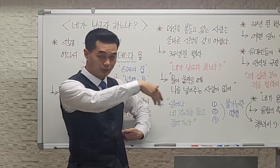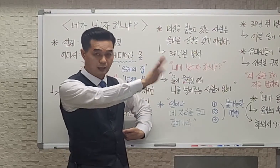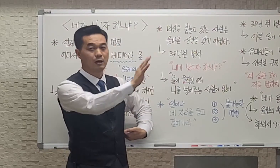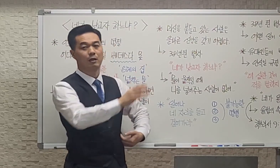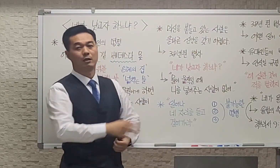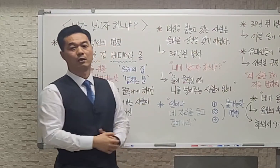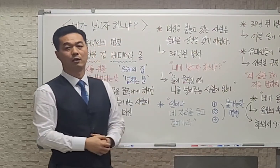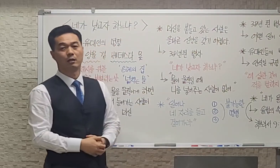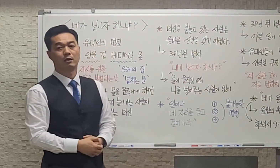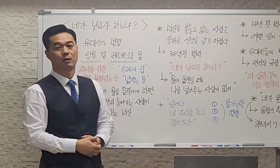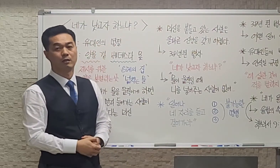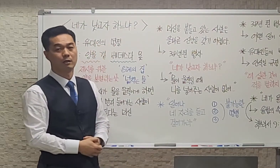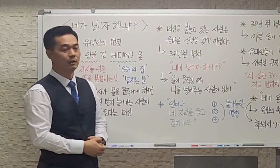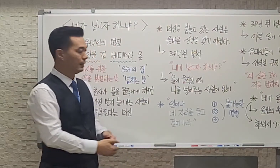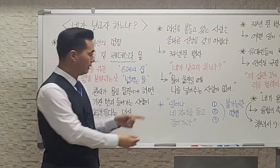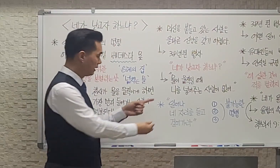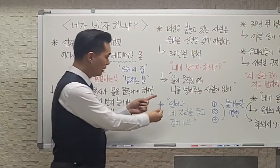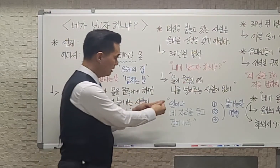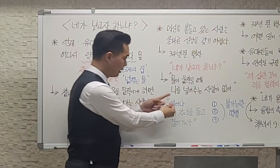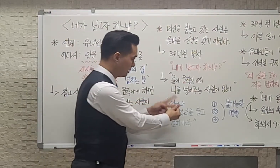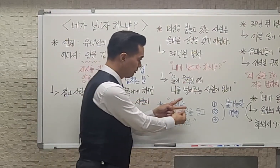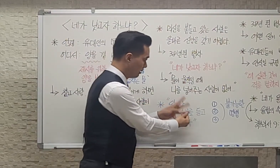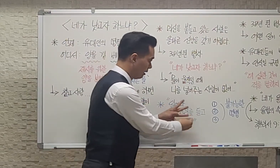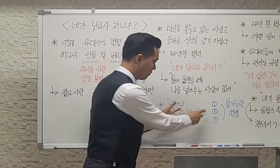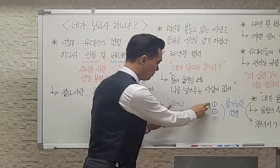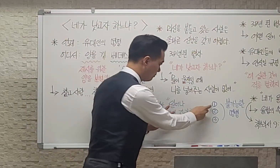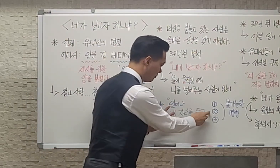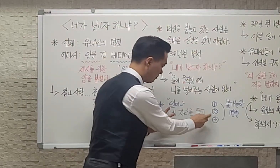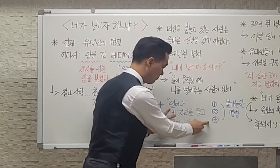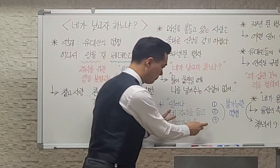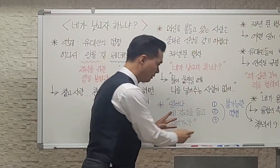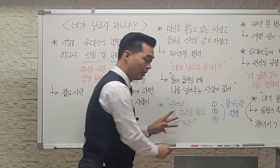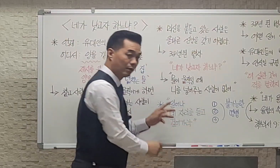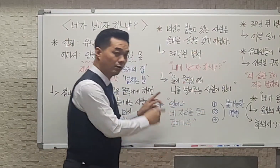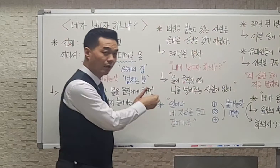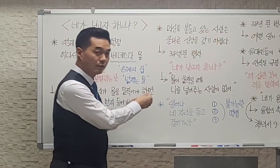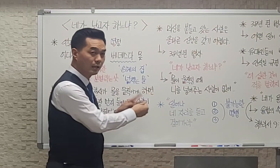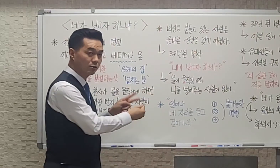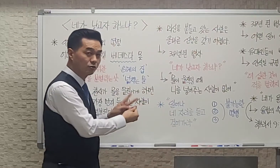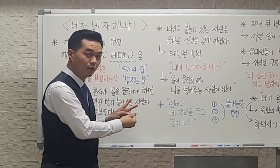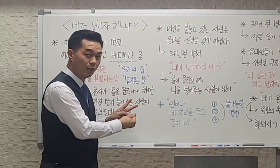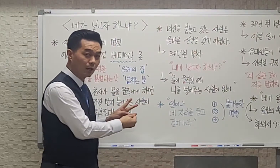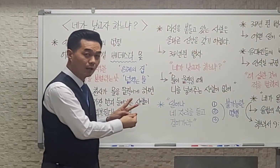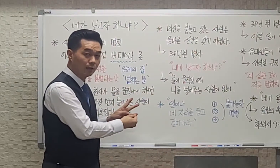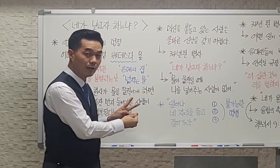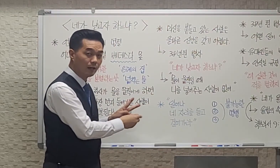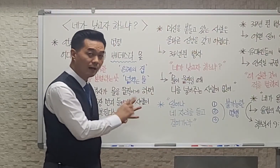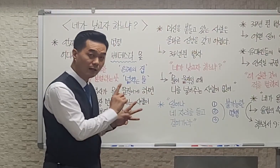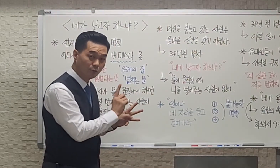걸어가라. 세 가지 말씀을 하세요. 근데 셋 중에 단 하나도